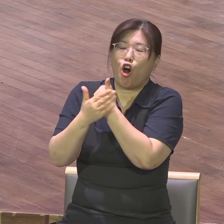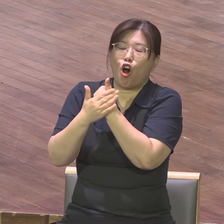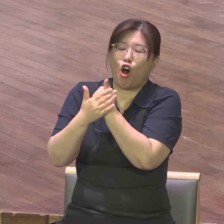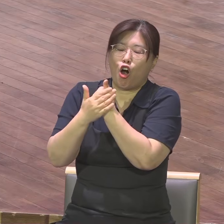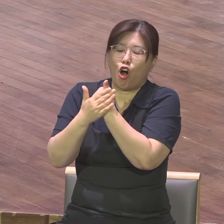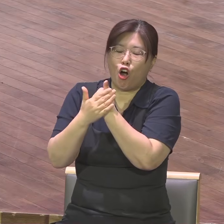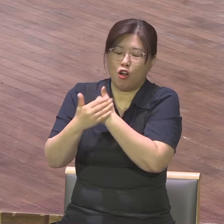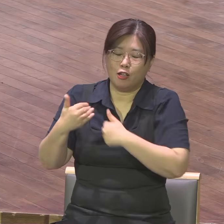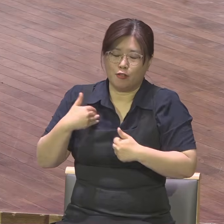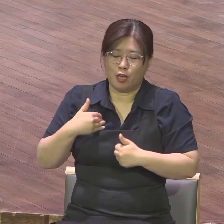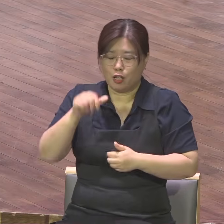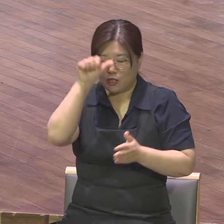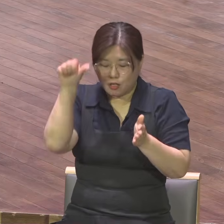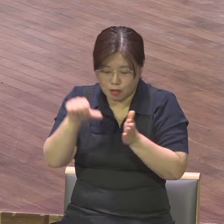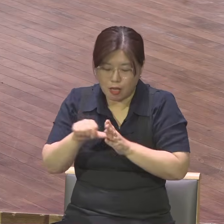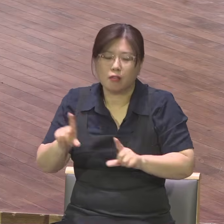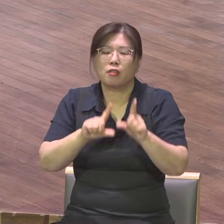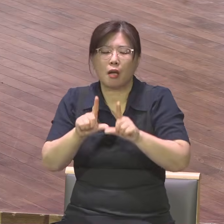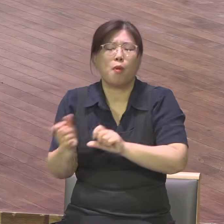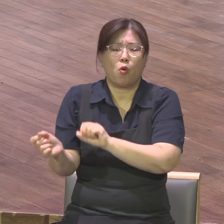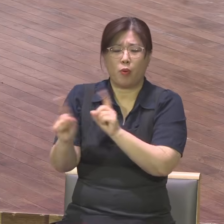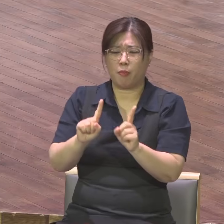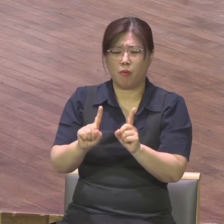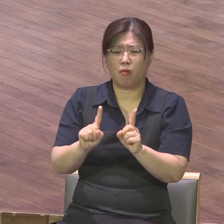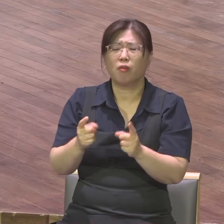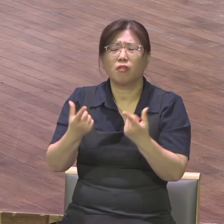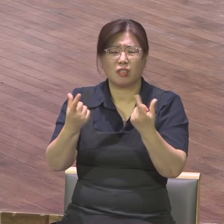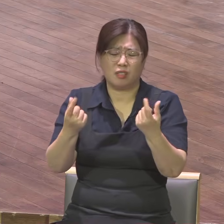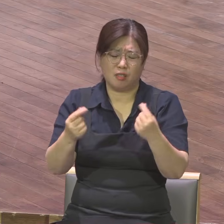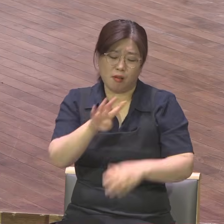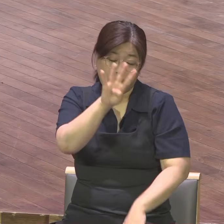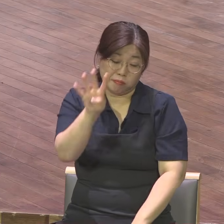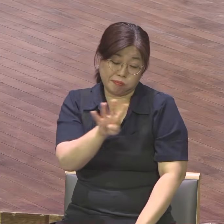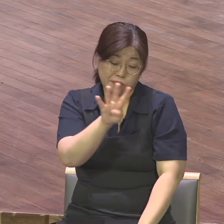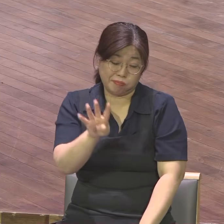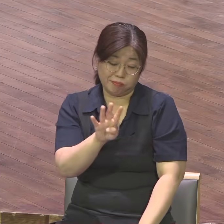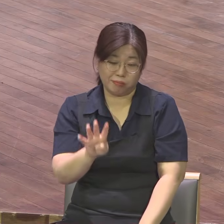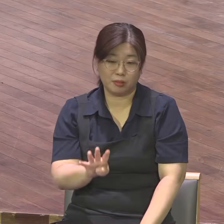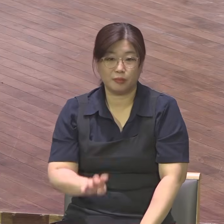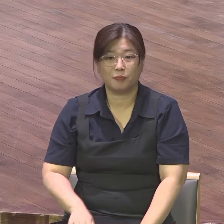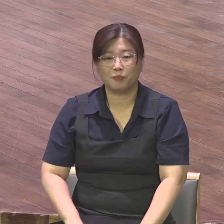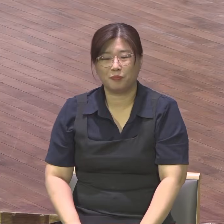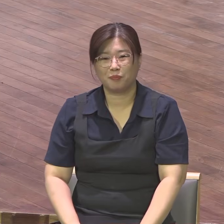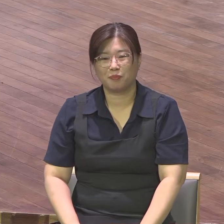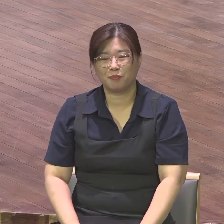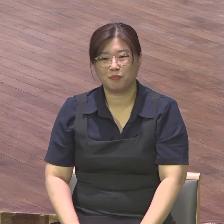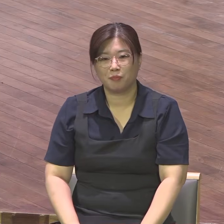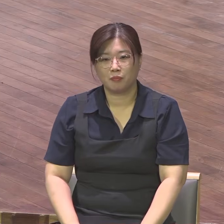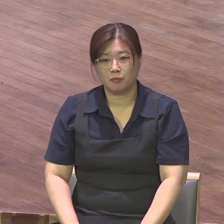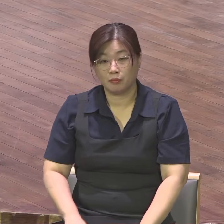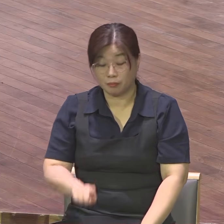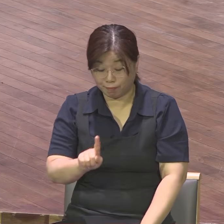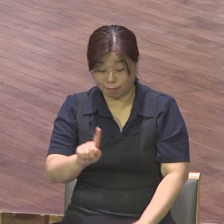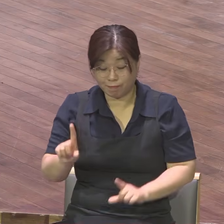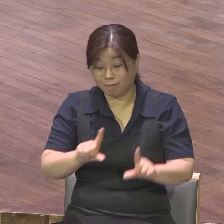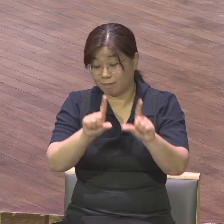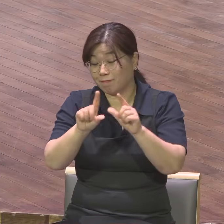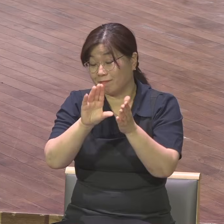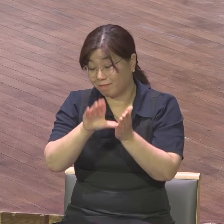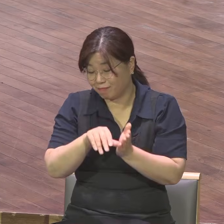따라 결정되는 것이다. 일이야 얼마든지 매일매일 생길 수 있죠. 파도처럼 몰려오지요. 문제, 사건, 염려, 걱정,